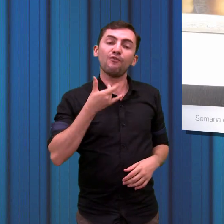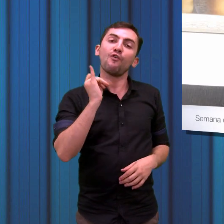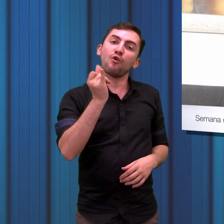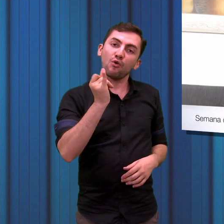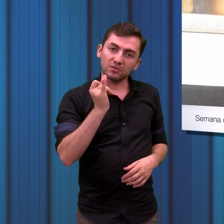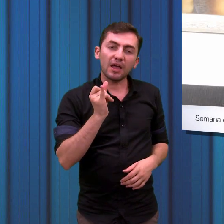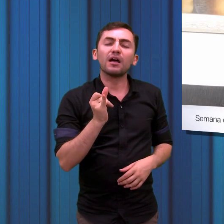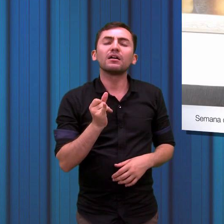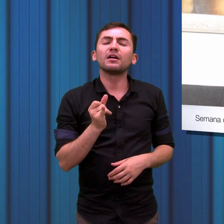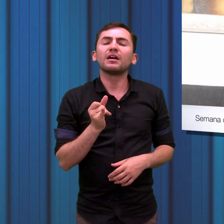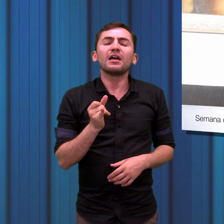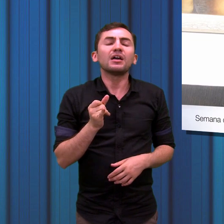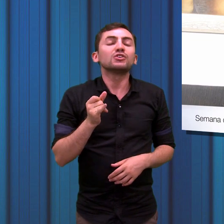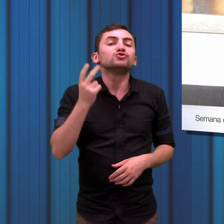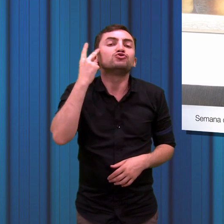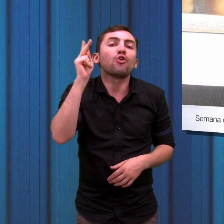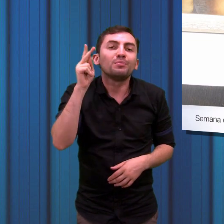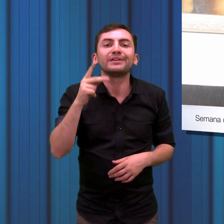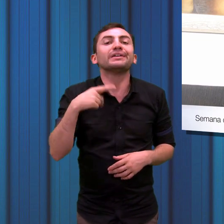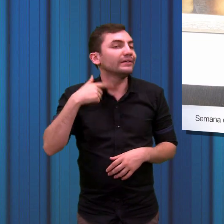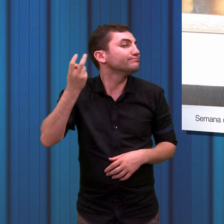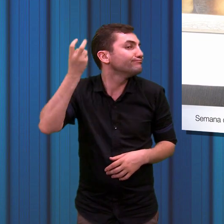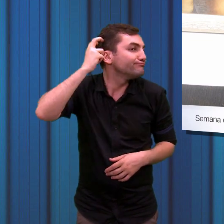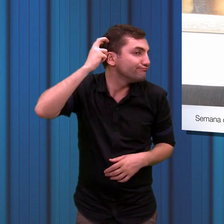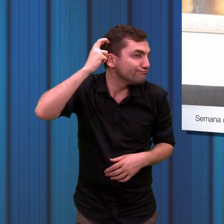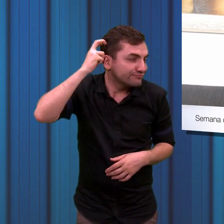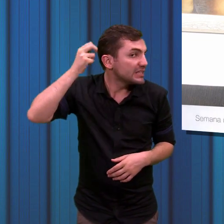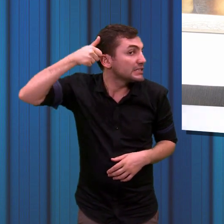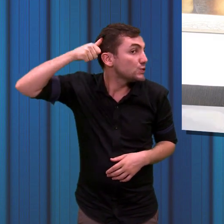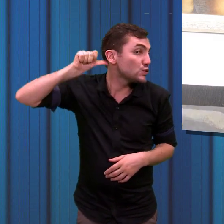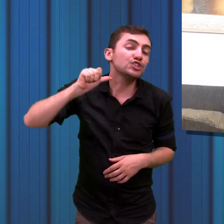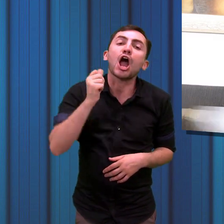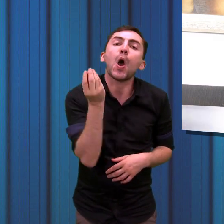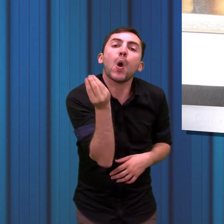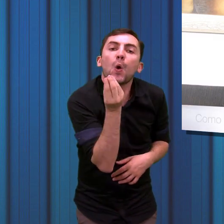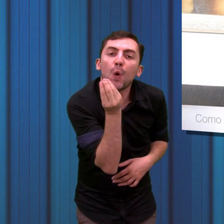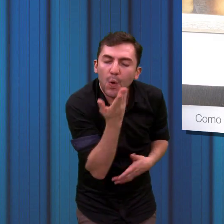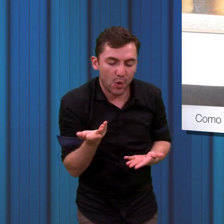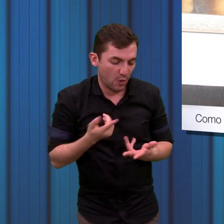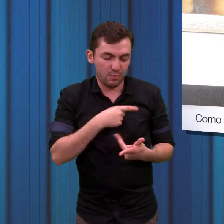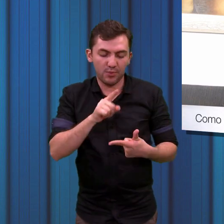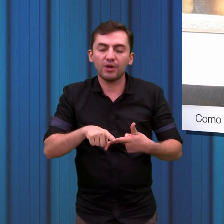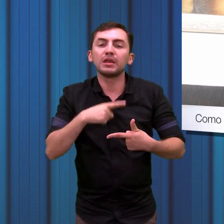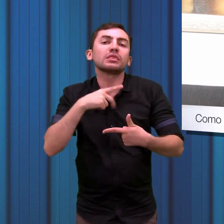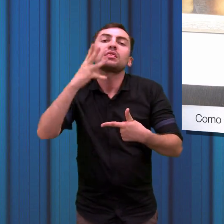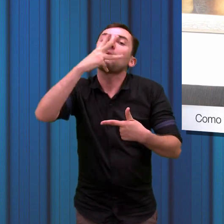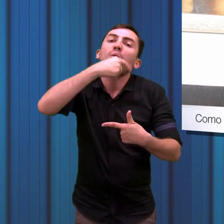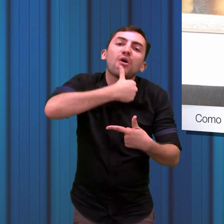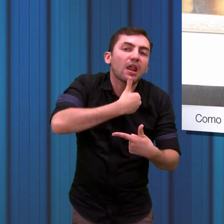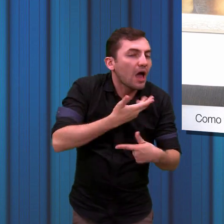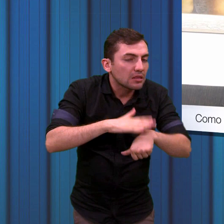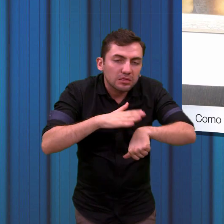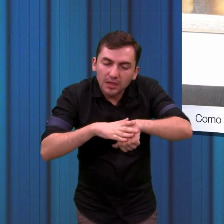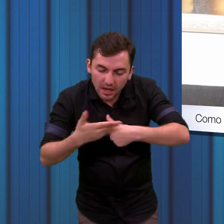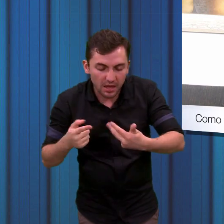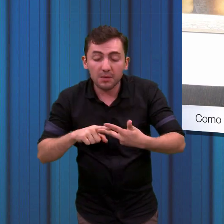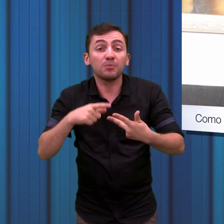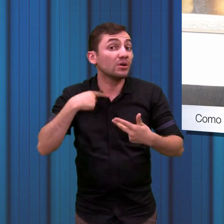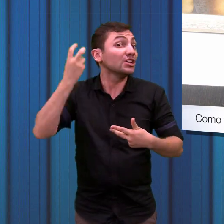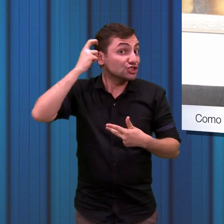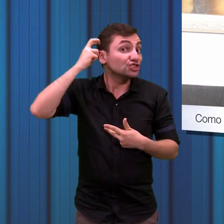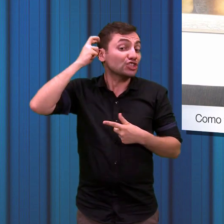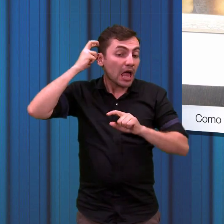Semana que vem eu vou contar para vocês sobre a cirurgia do implante coclear. Como foi a cirurgia, quanto tempo